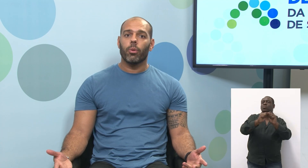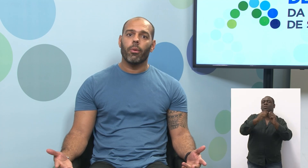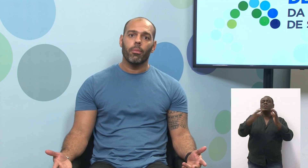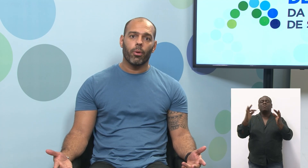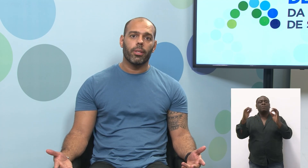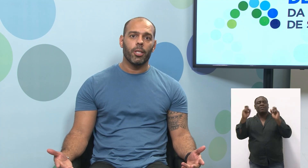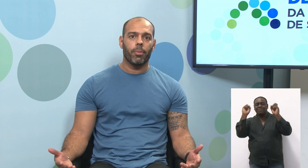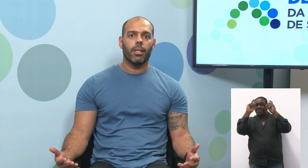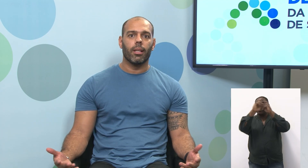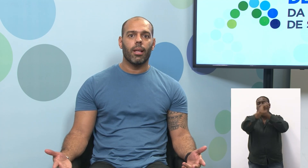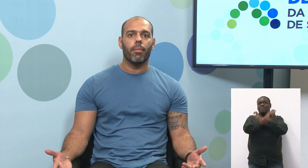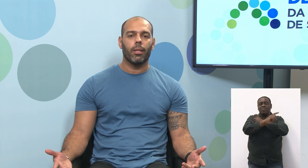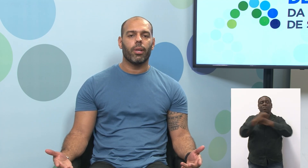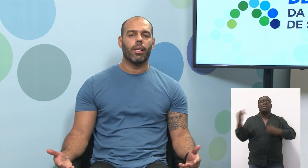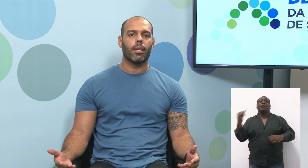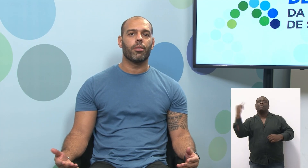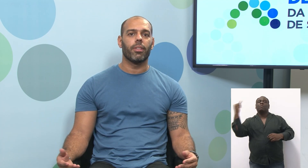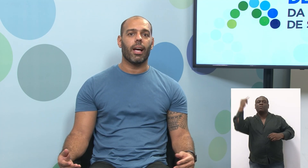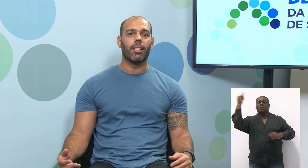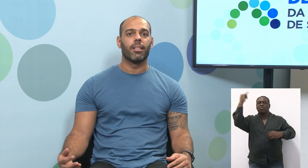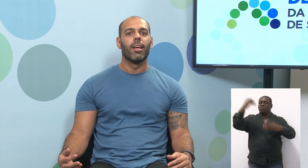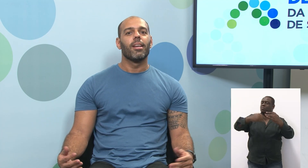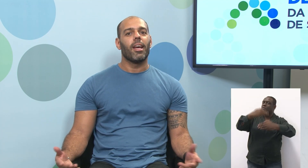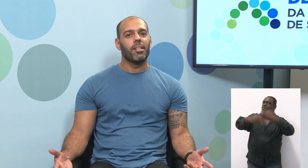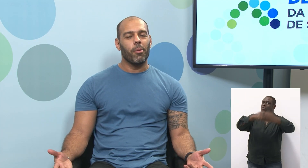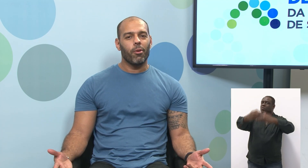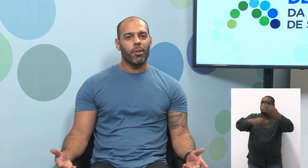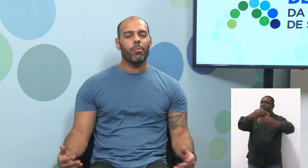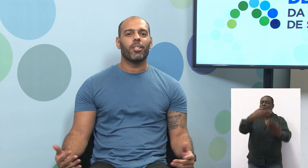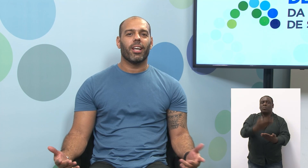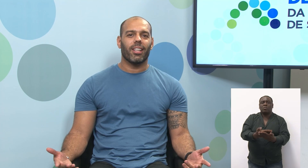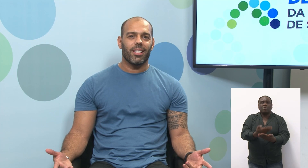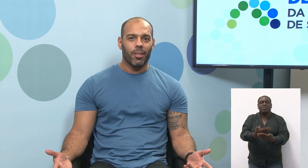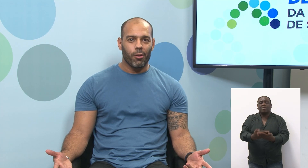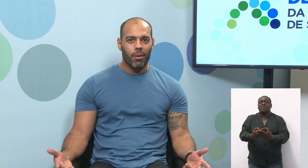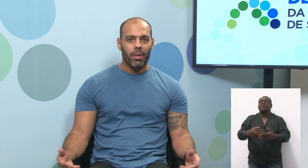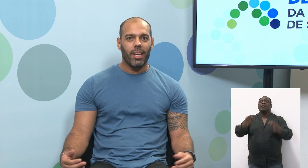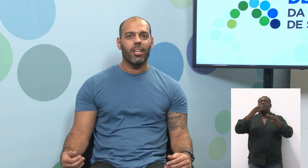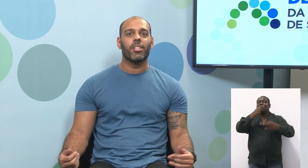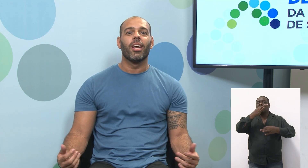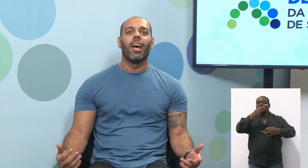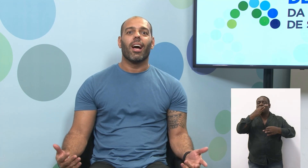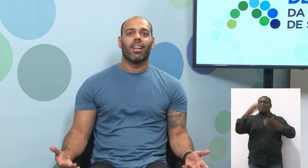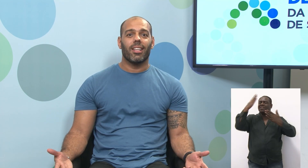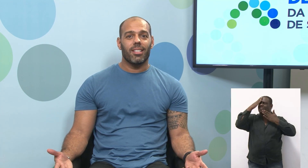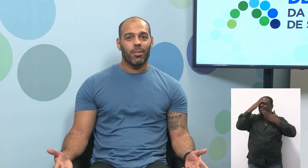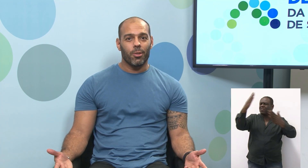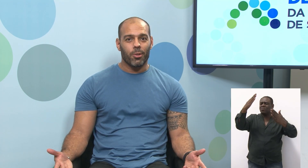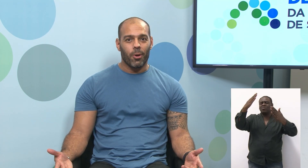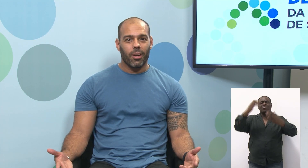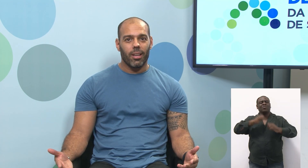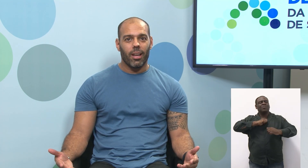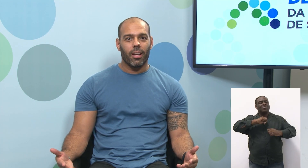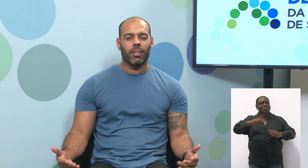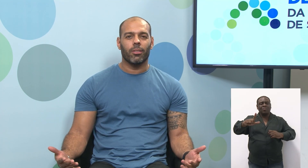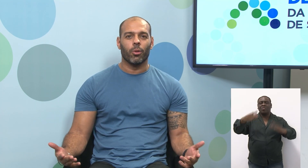pontual e importante para dar andamento aí nas atividades. E aí, então, aproveito para te agradecer novamente, agradecer a sua escola, né,